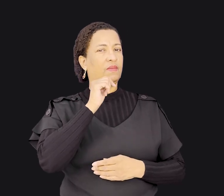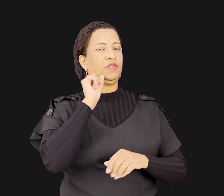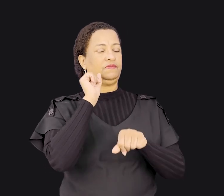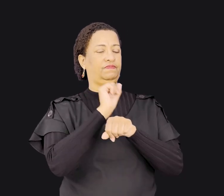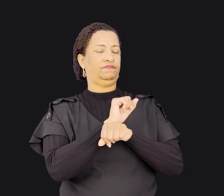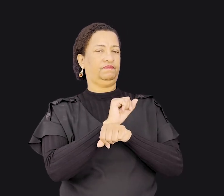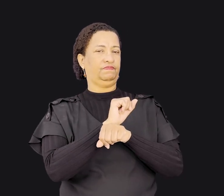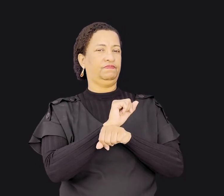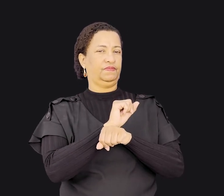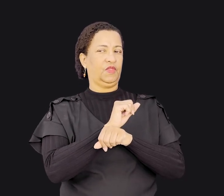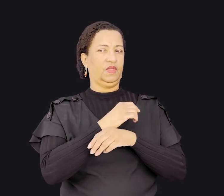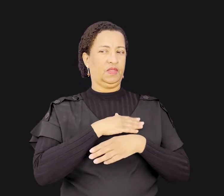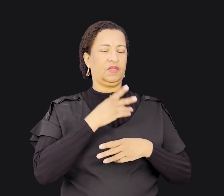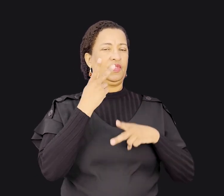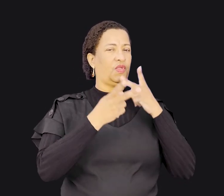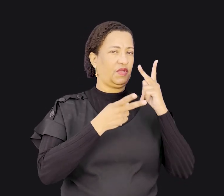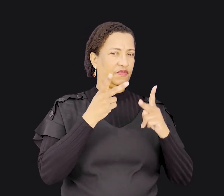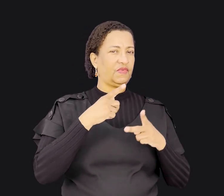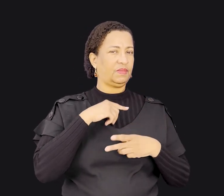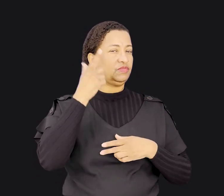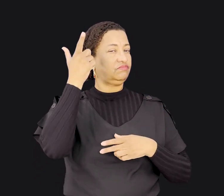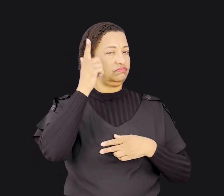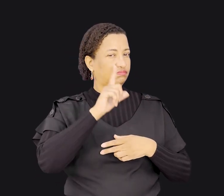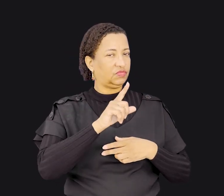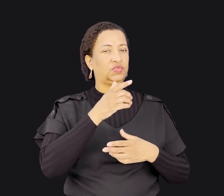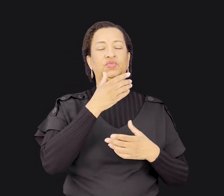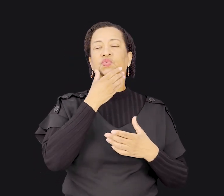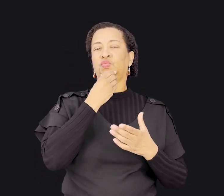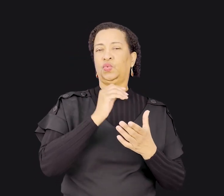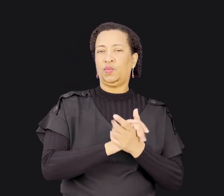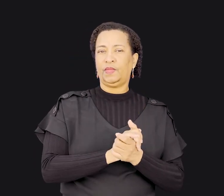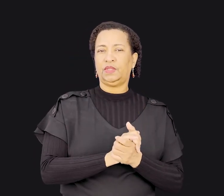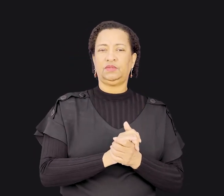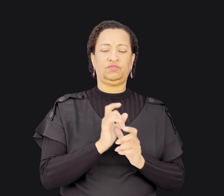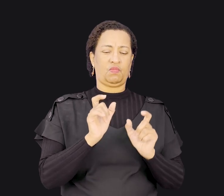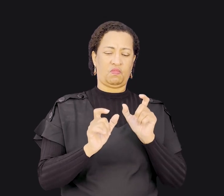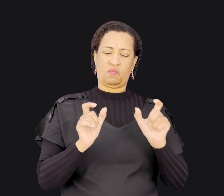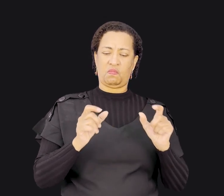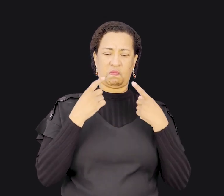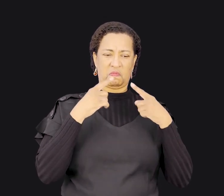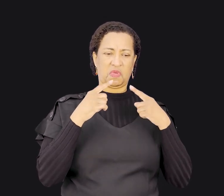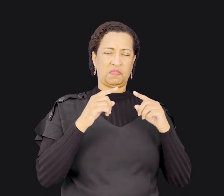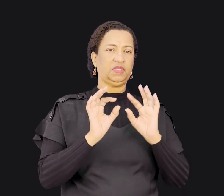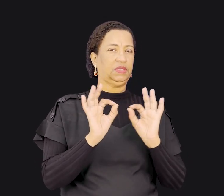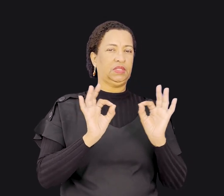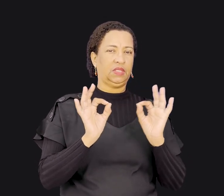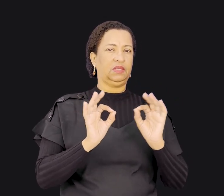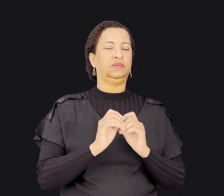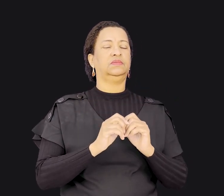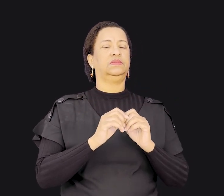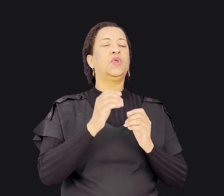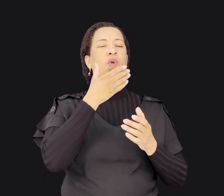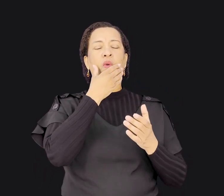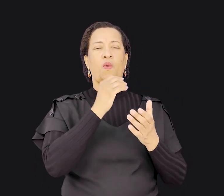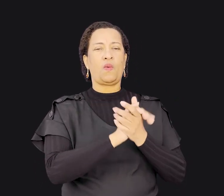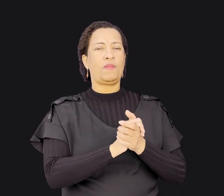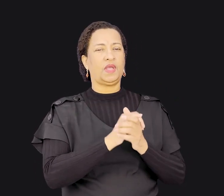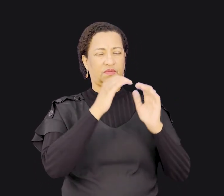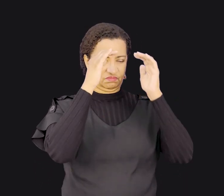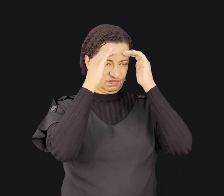quieta. Ele diz para a mulher ganhar seu marido sem palavra. O marido não está obedecendo a palavra e não está assumindo sua posição.